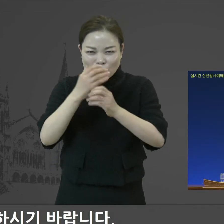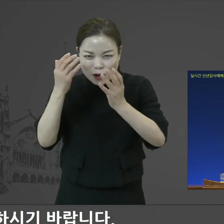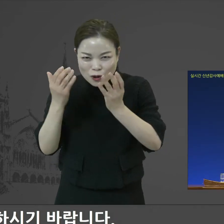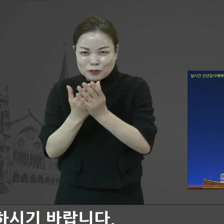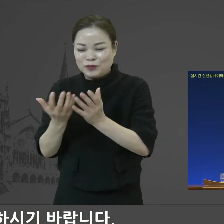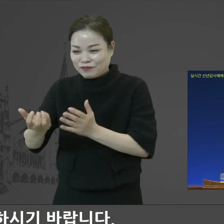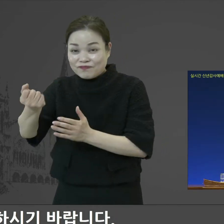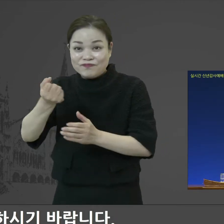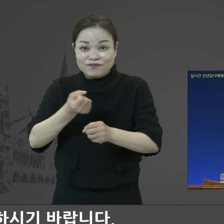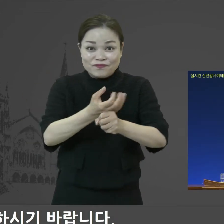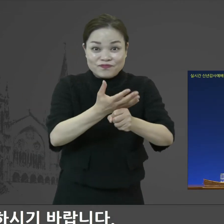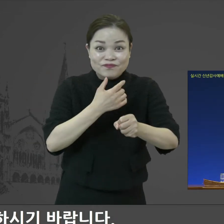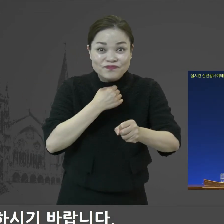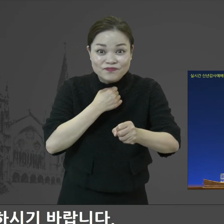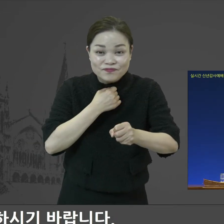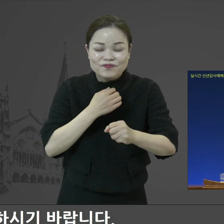같습니다.